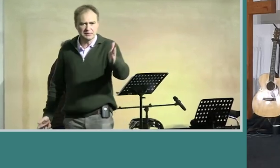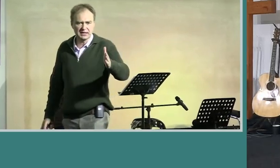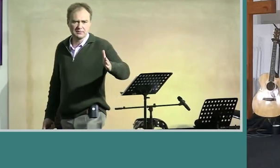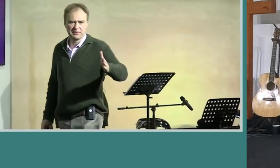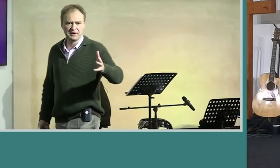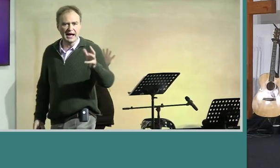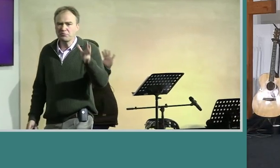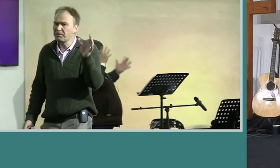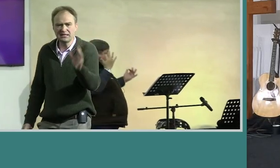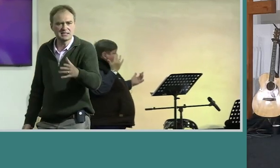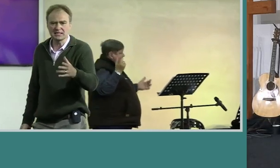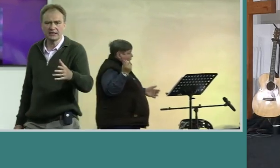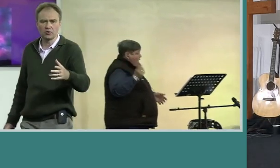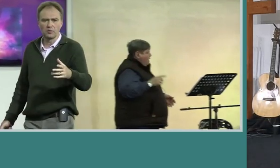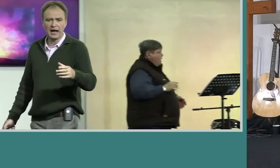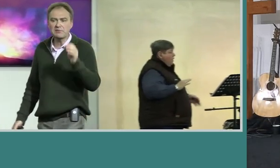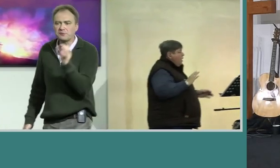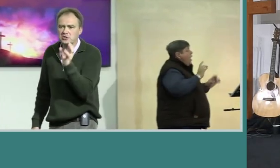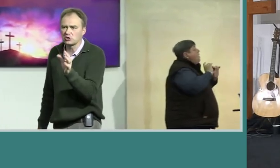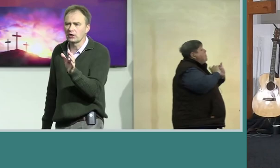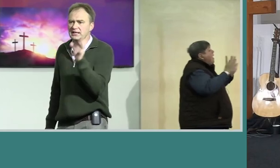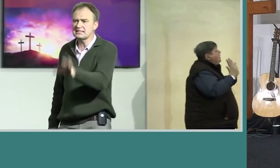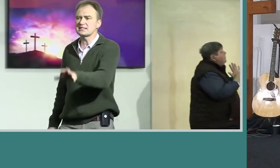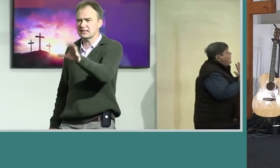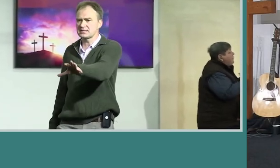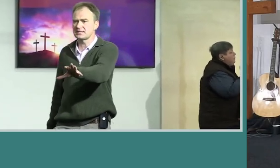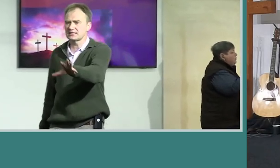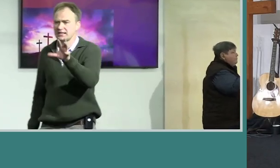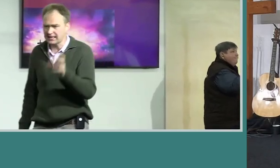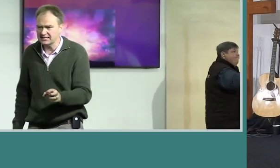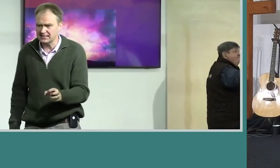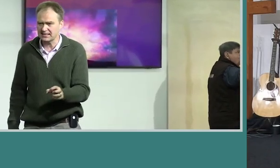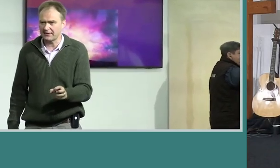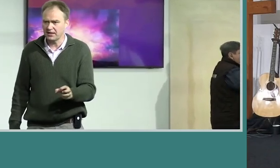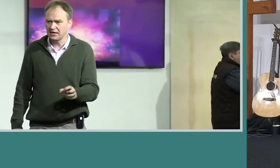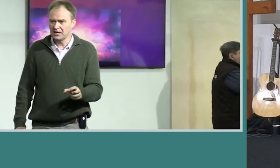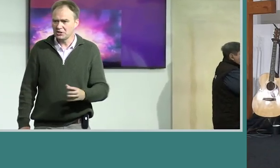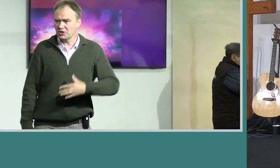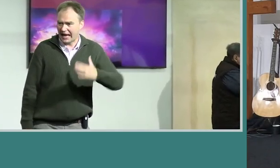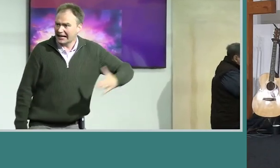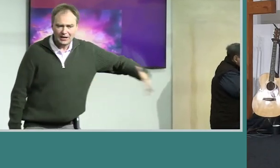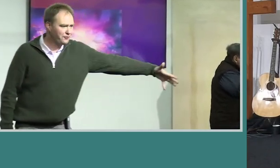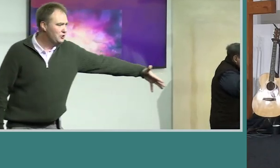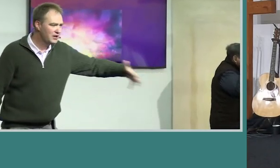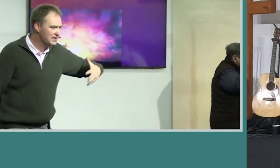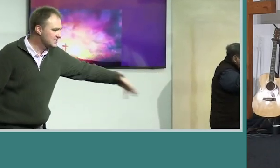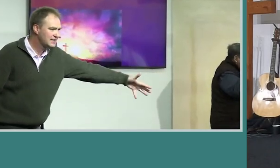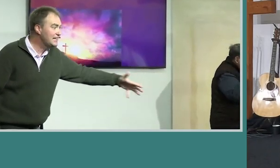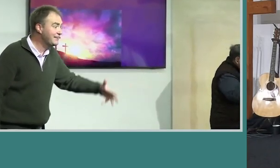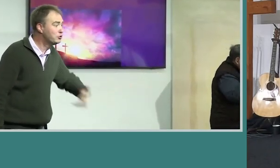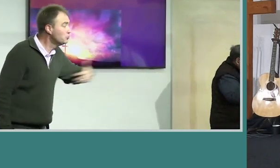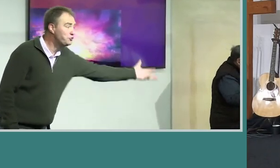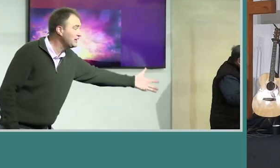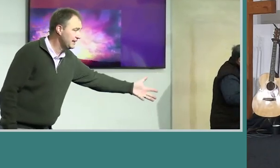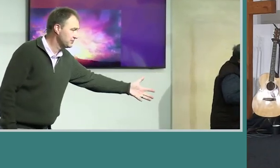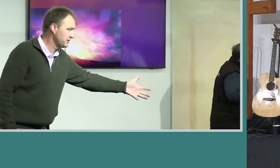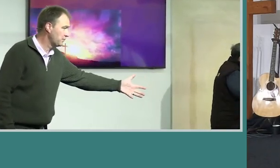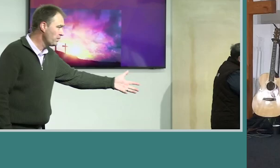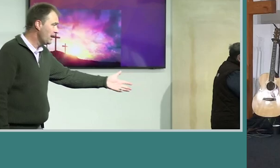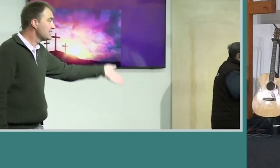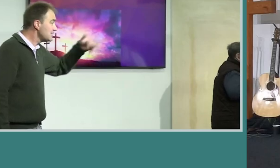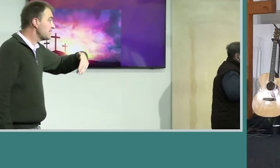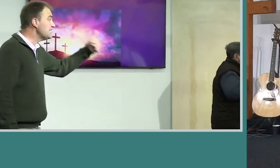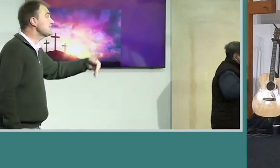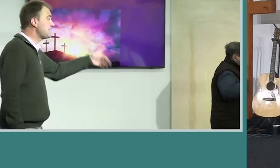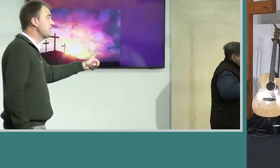hier is die begin punt ek moet by Jesus uitkom ek moet verstaan Jesus Christus het in die kruis versterd so dat ek nie verloor en een stik in die leven hoef te leef